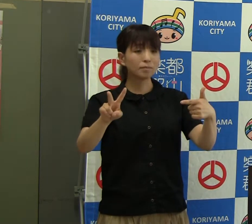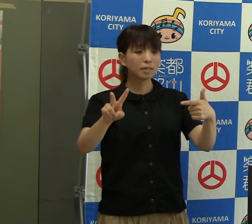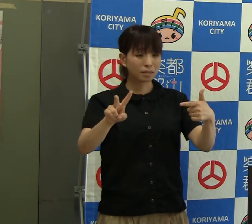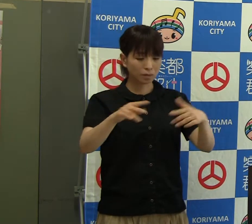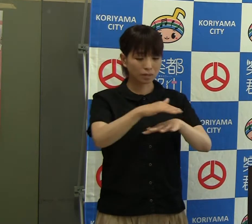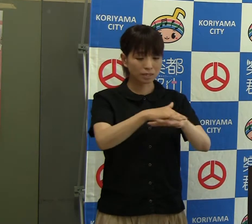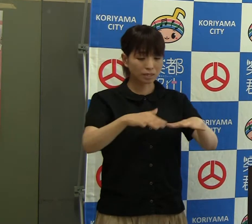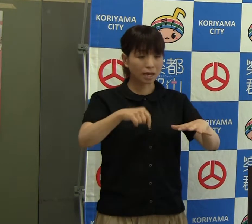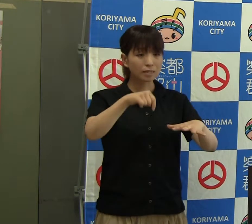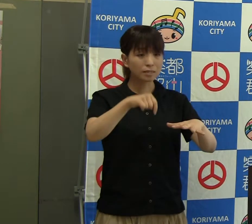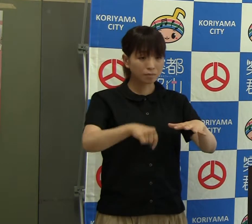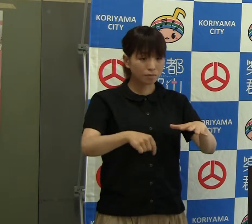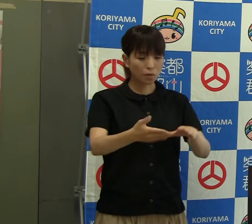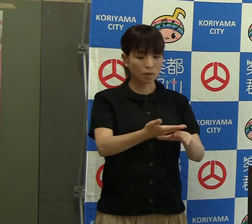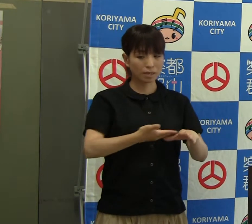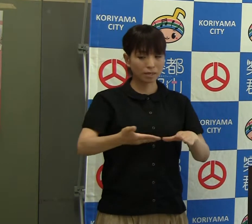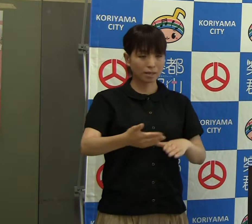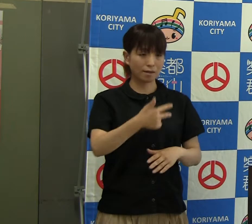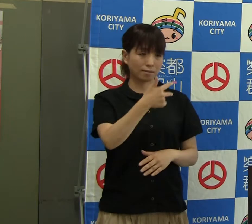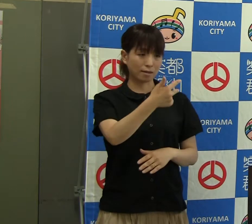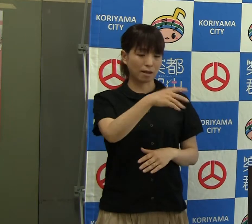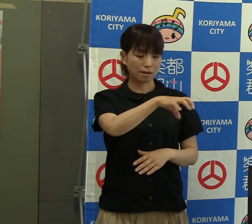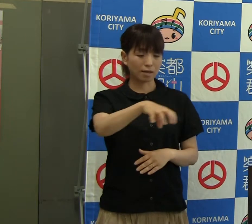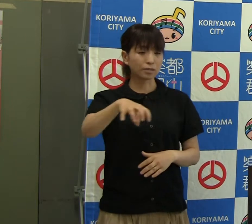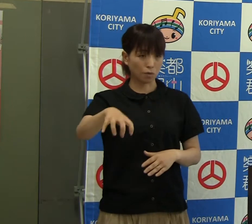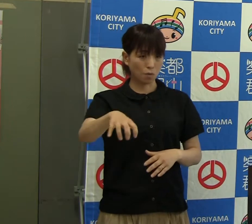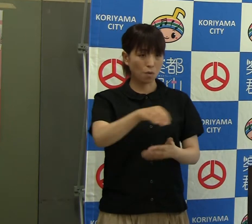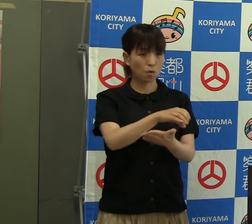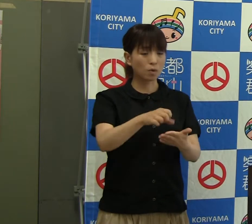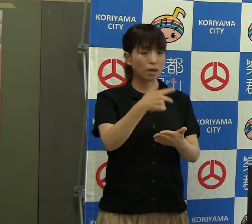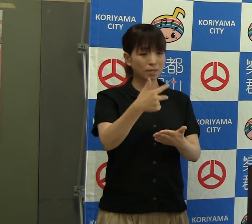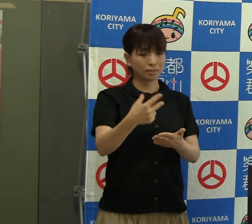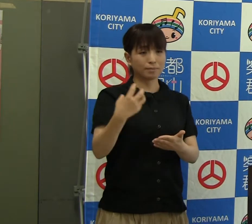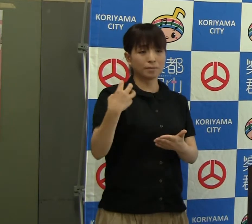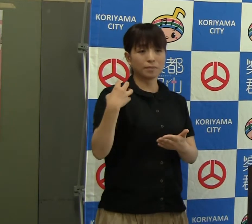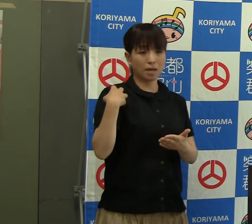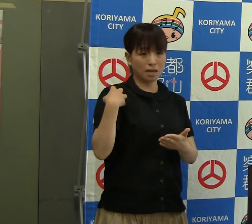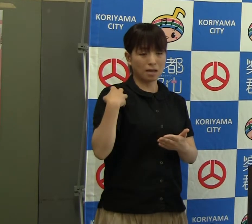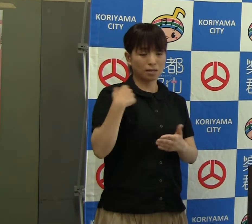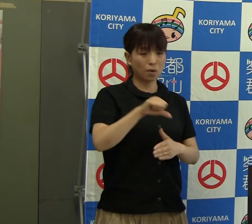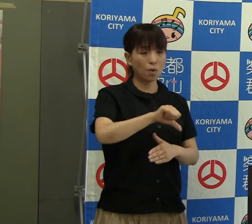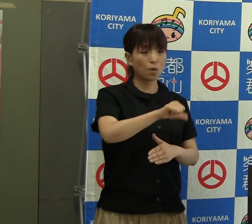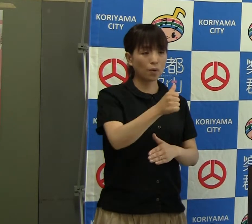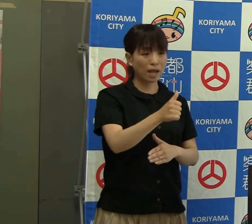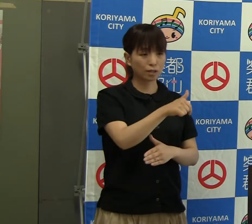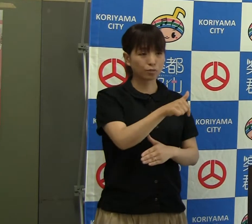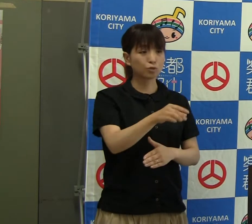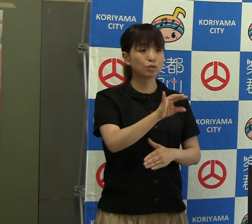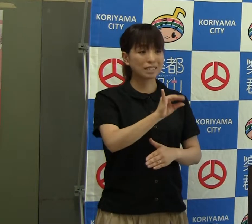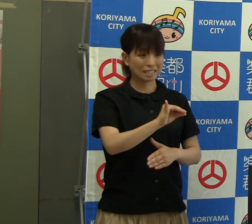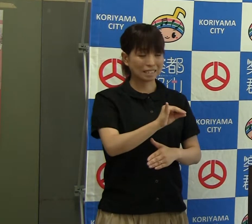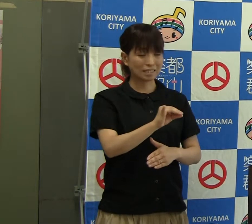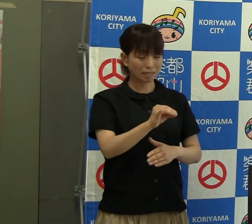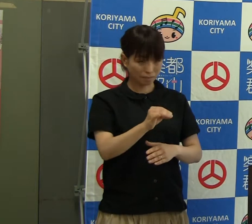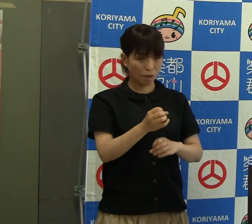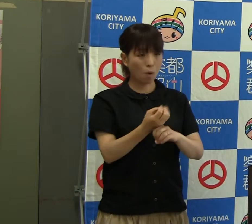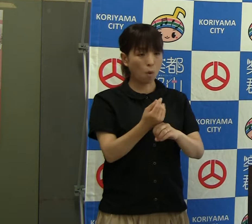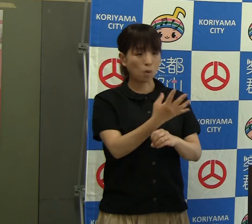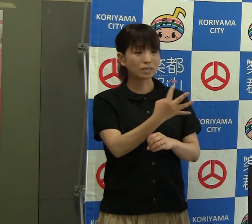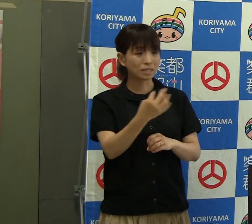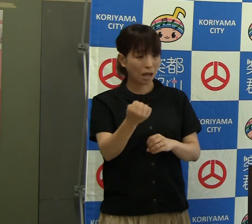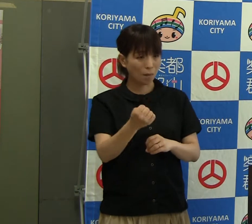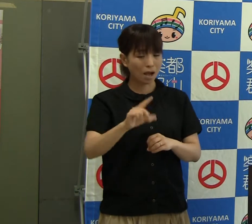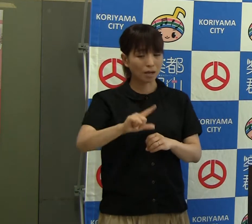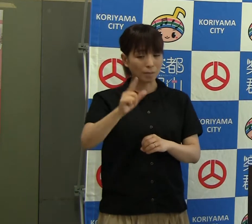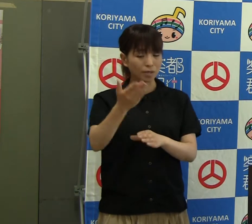池7カ所のうち、郡山市が施工する五百淵、宝沢沼、